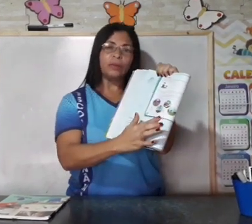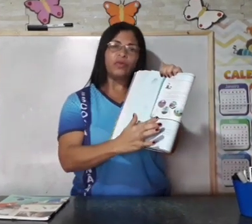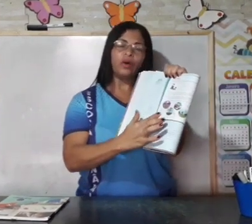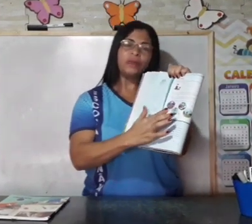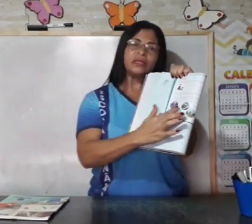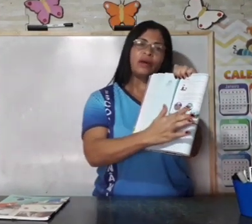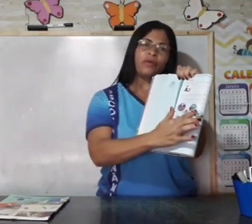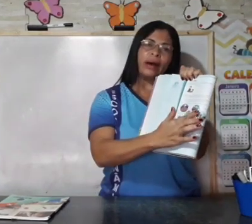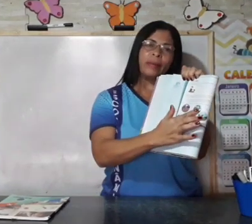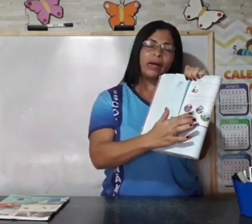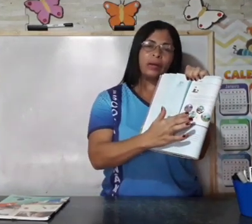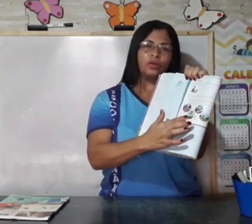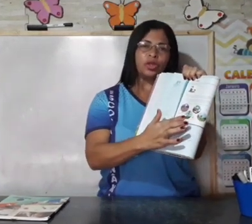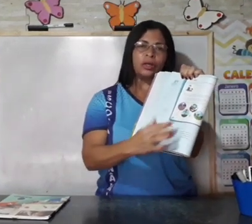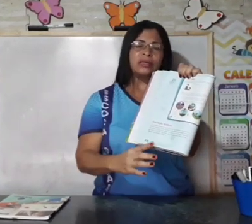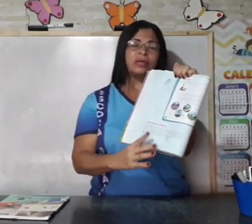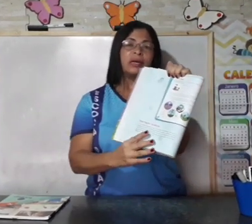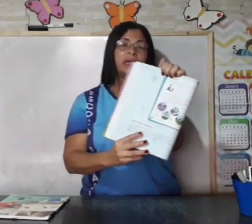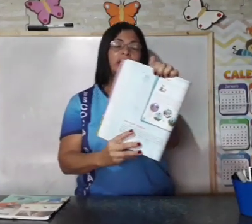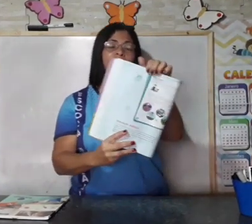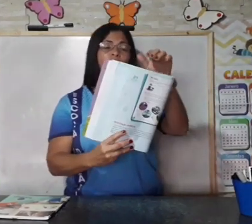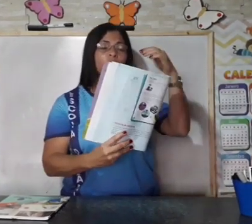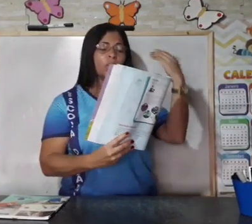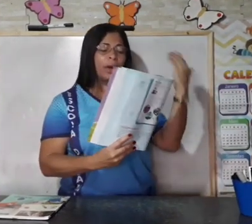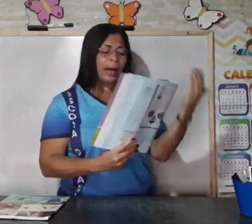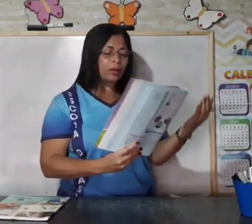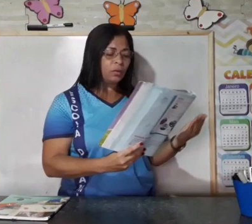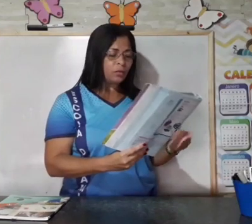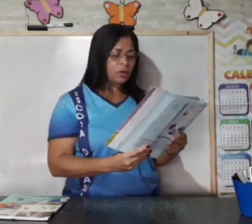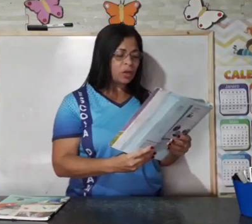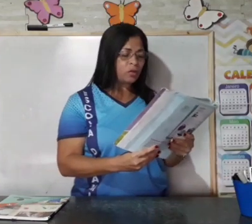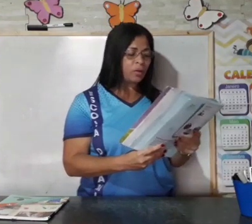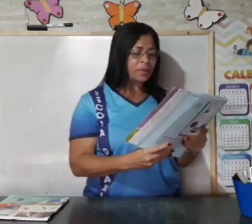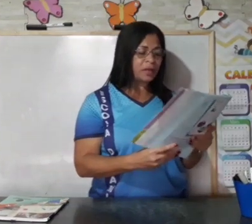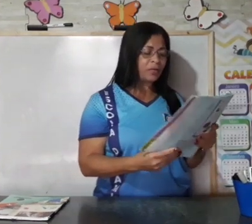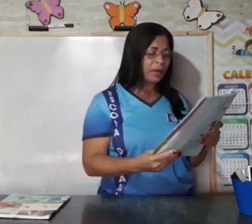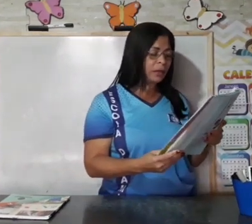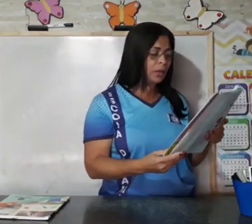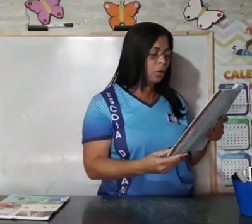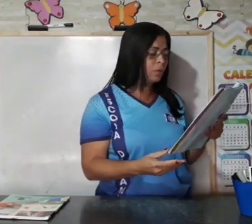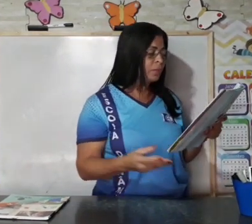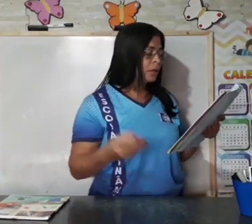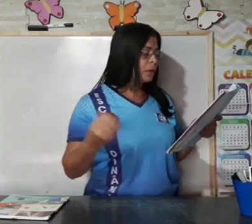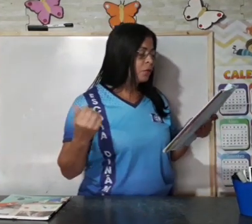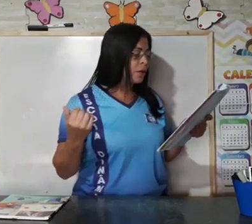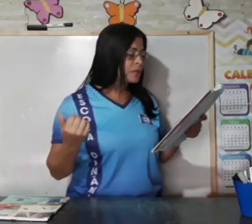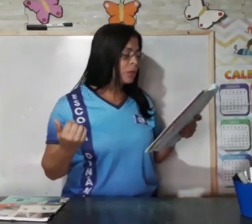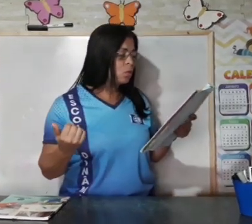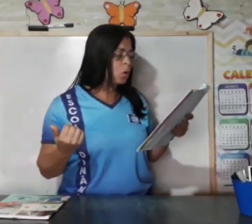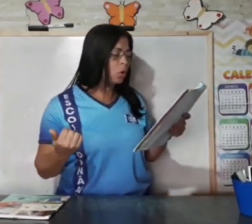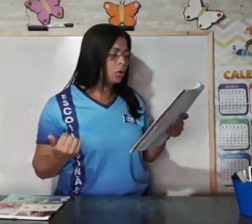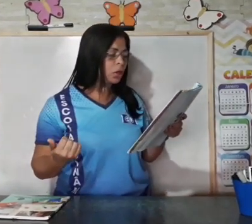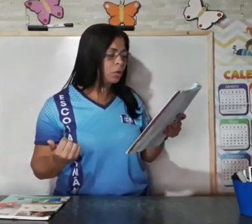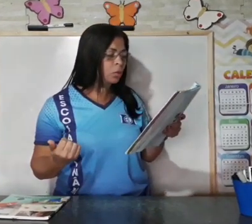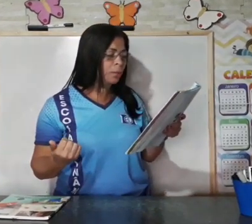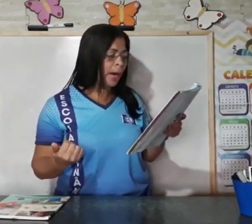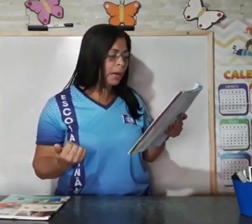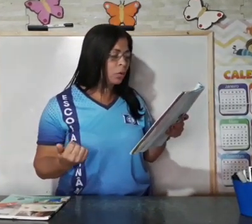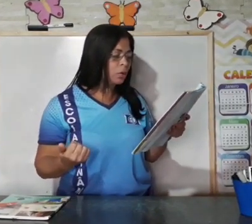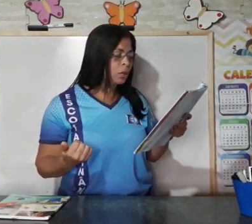vão observar e marcar um X. E do outro lado, vocês vão observar aqui, ó, e fazer um colorido no barco